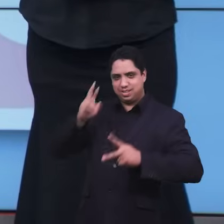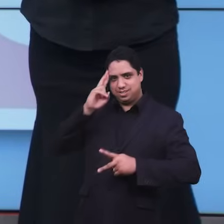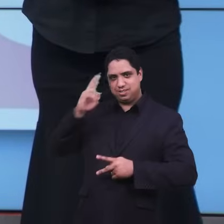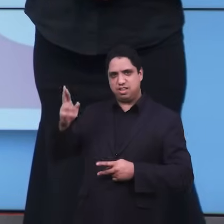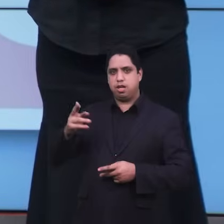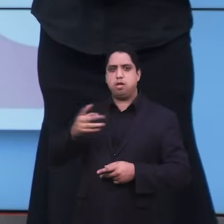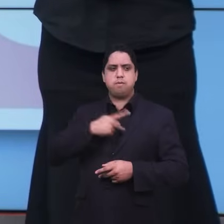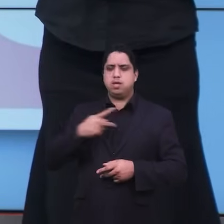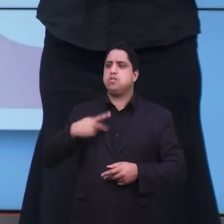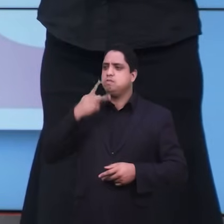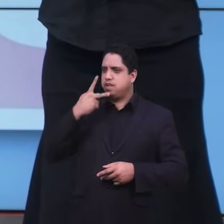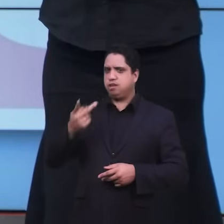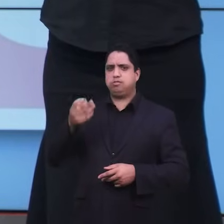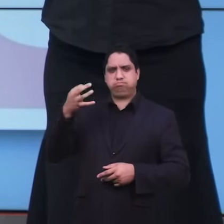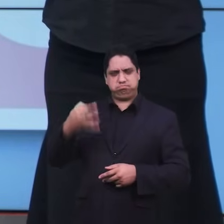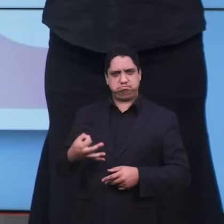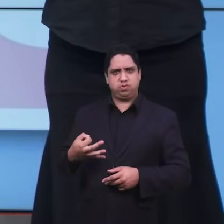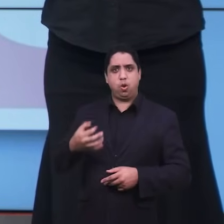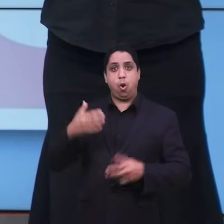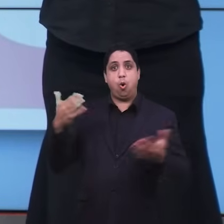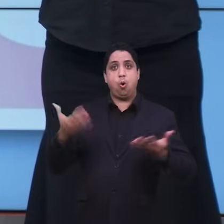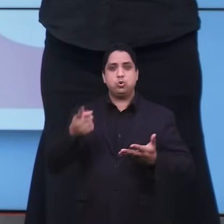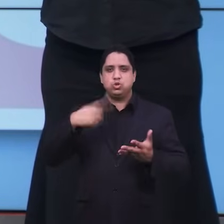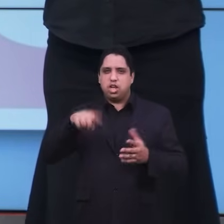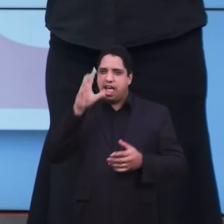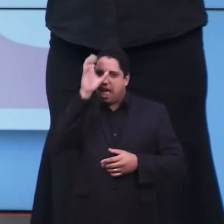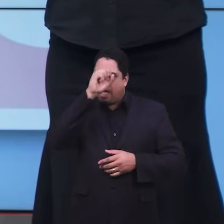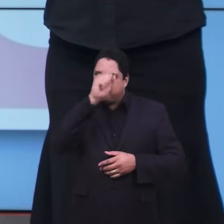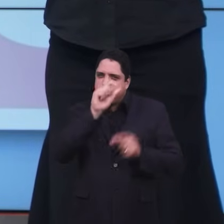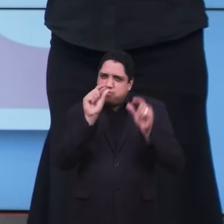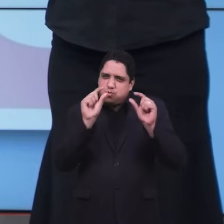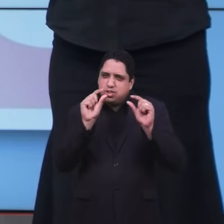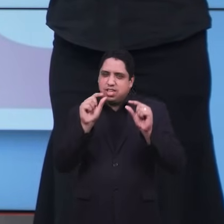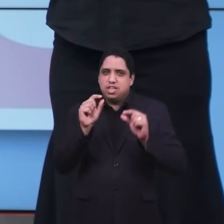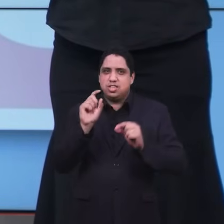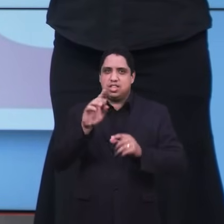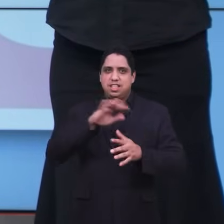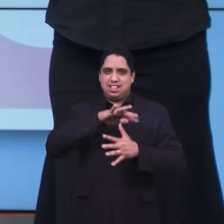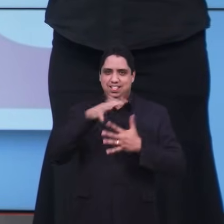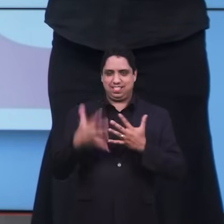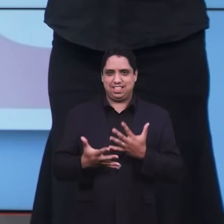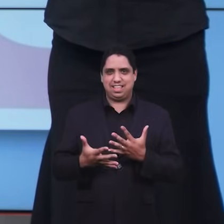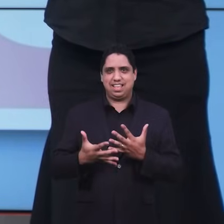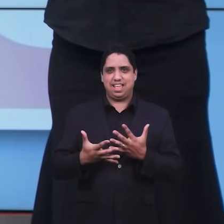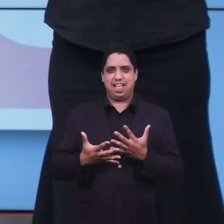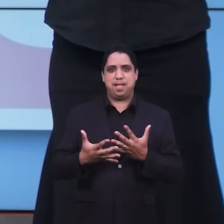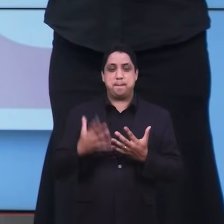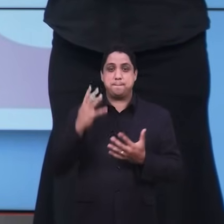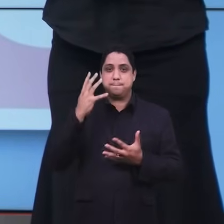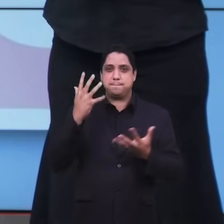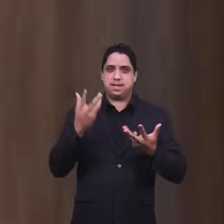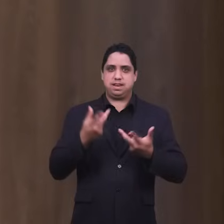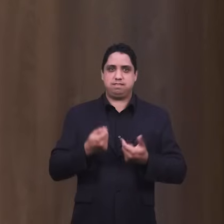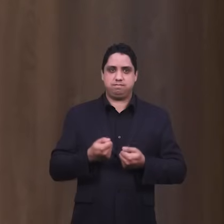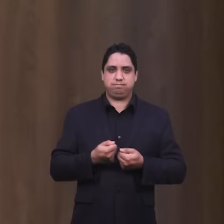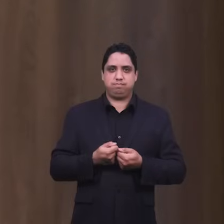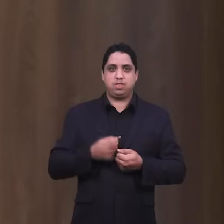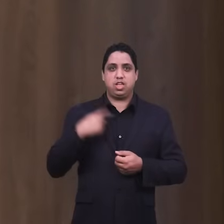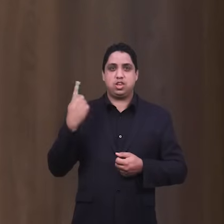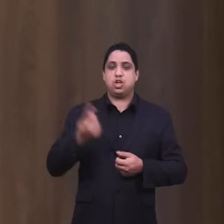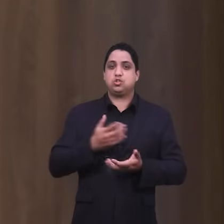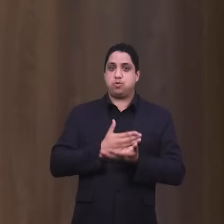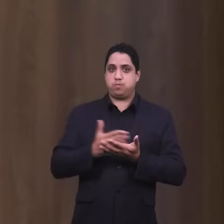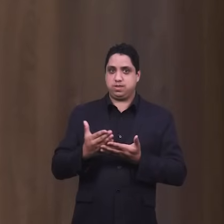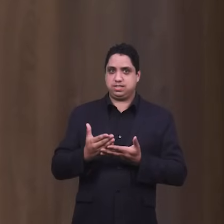pastor bem falou conosco, hoje nós vamos aprender um pouquinho desta língua tão maravilhosa. E nós já